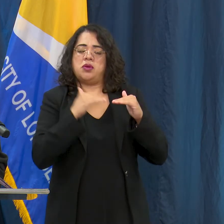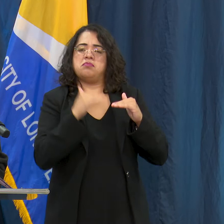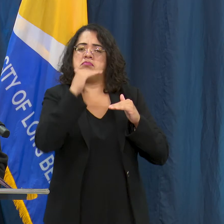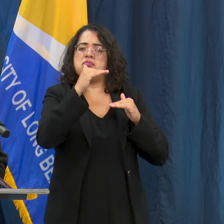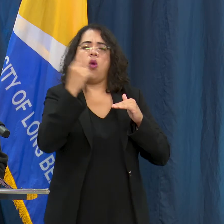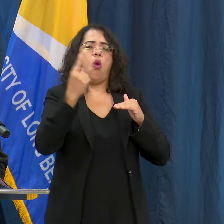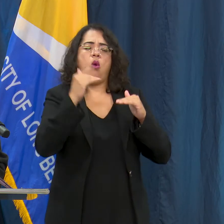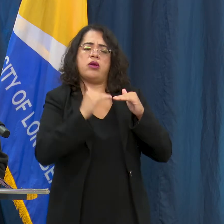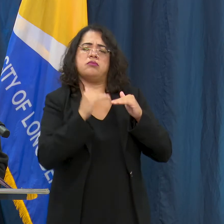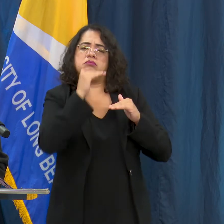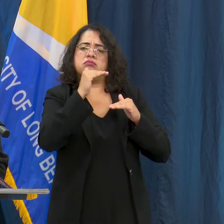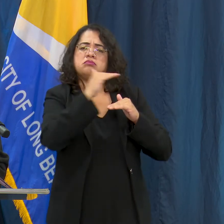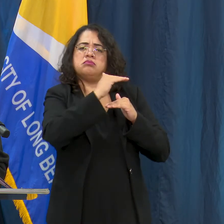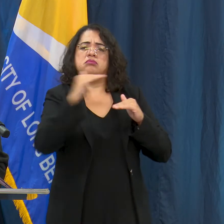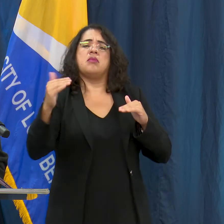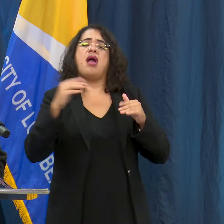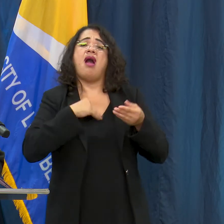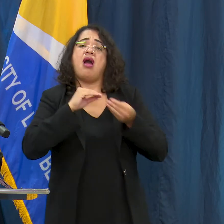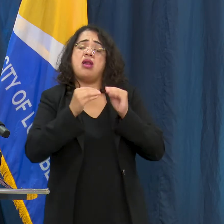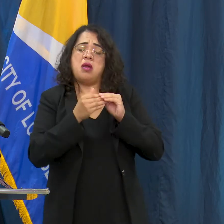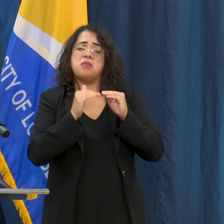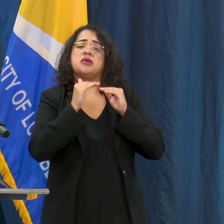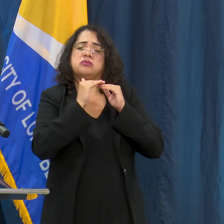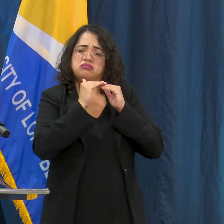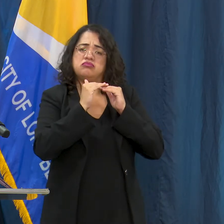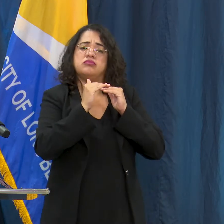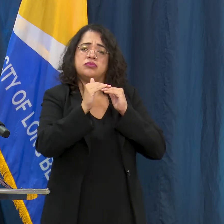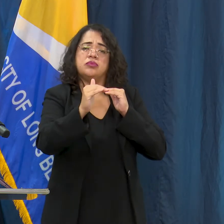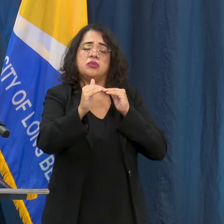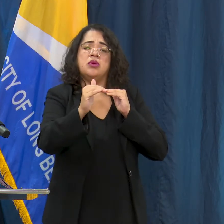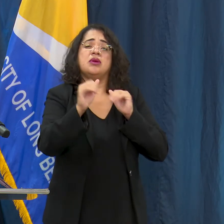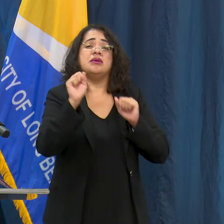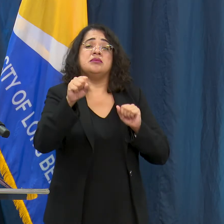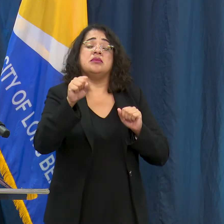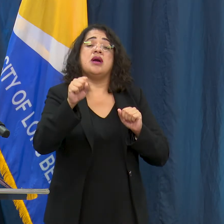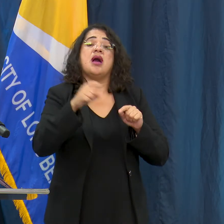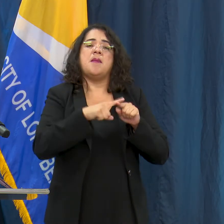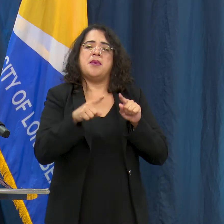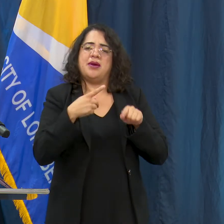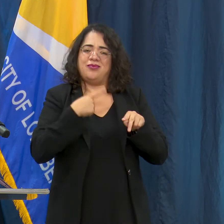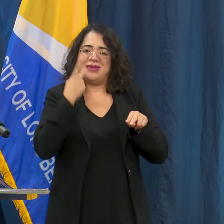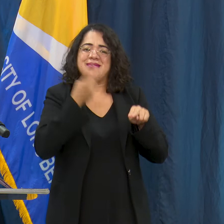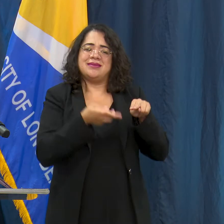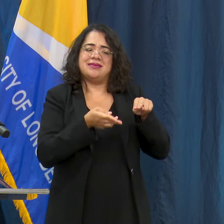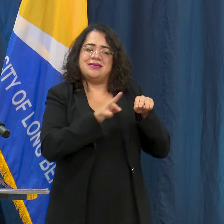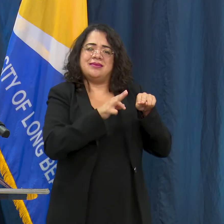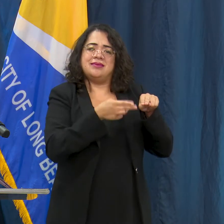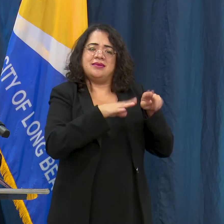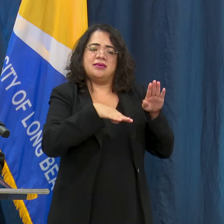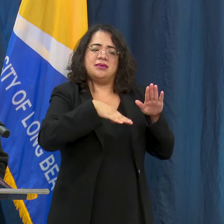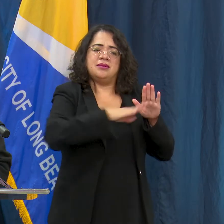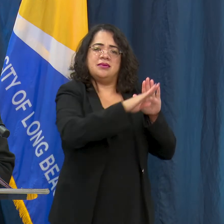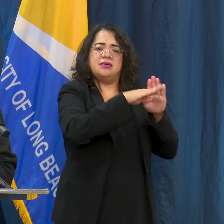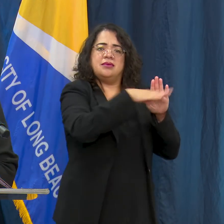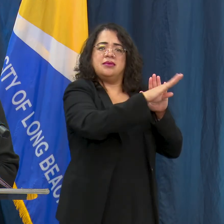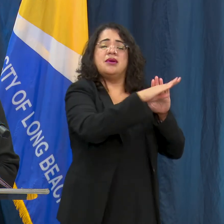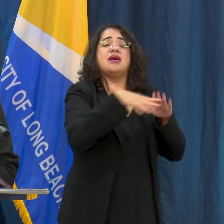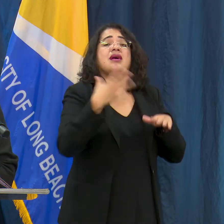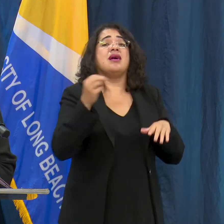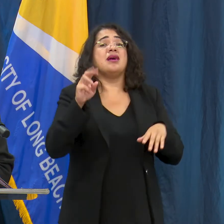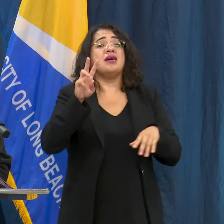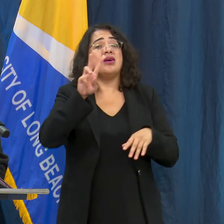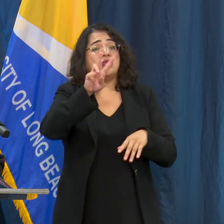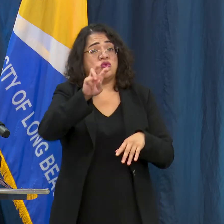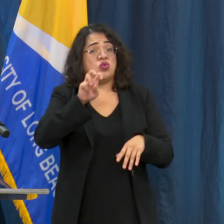siendo constante en la ciudad de Long Beach. Dicho esto, sentimos los impactos de cada muerte, levantamos la pérdida de los 123